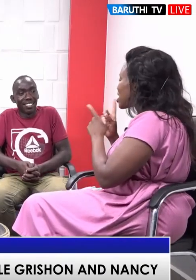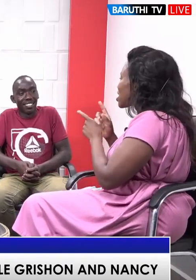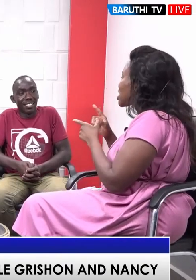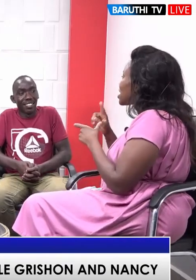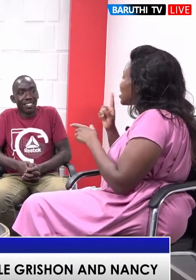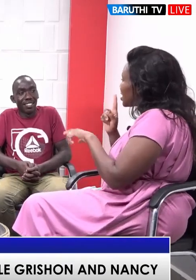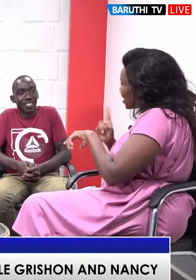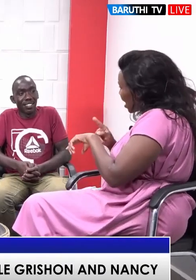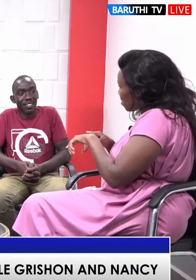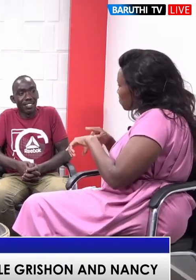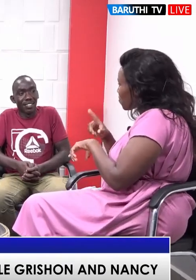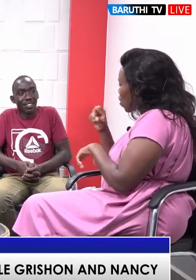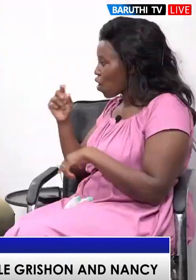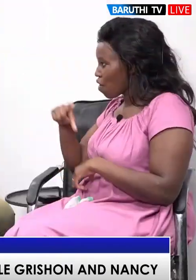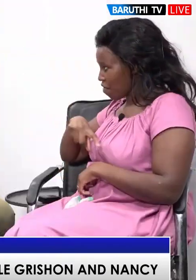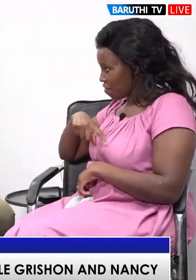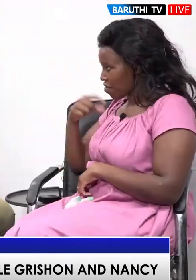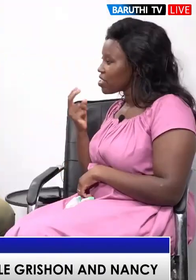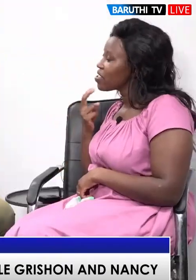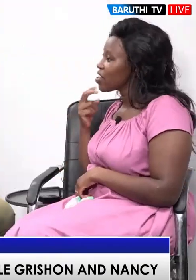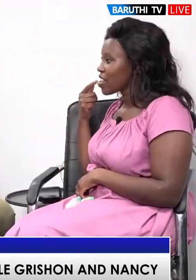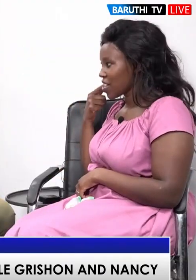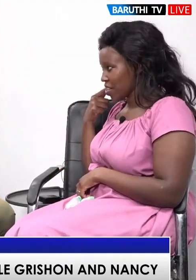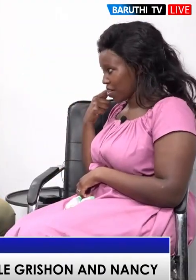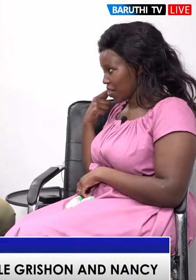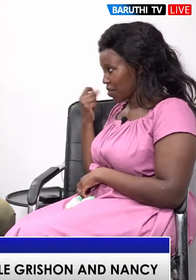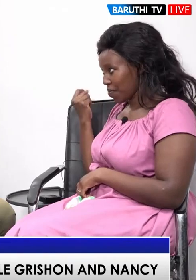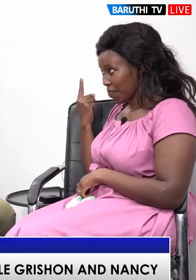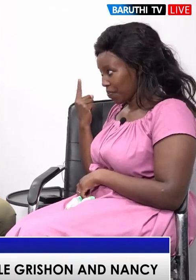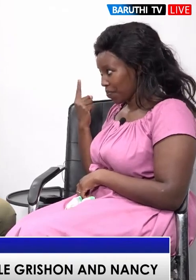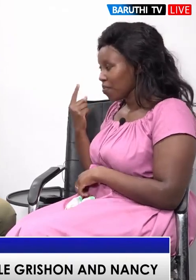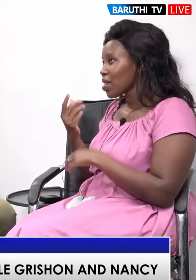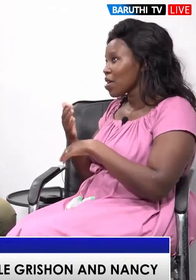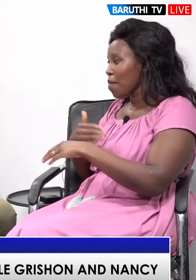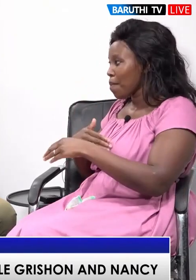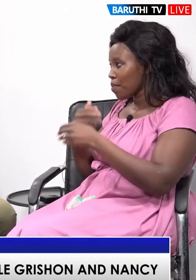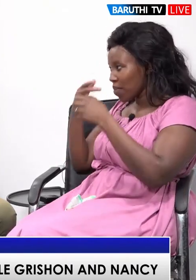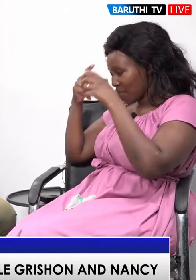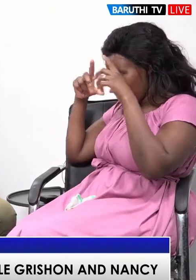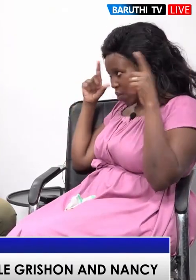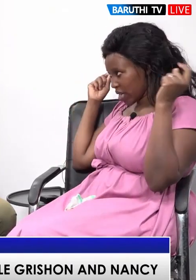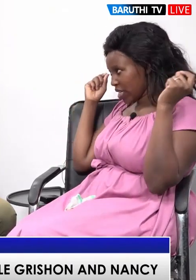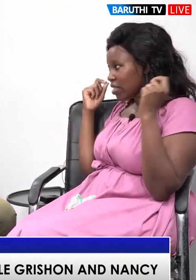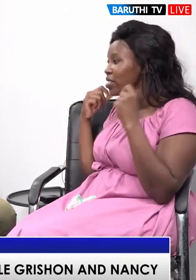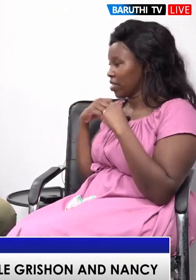Kadi yangu nilikuwa nataka kuwapatia kadi. Oh yeah. Nimebeba kweli kadi. Okay. Nitaangalia kwa gari. Okay.